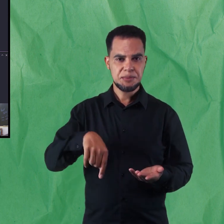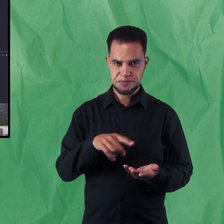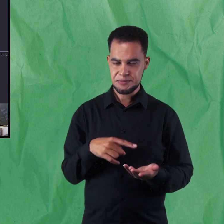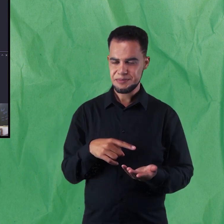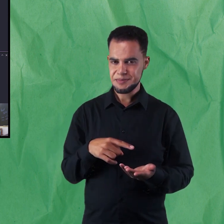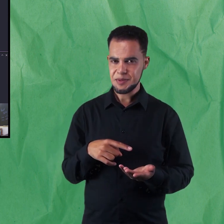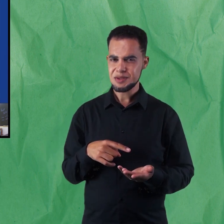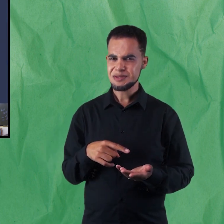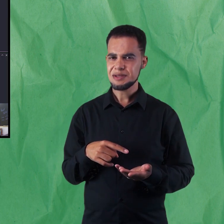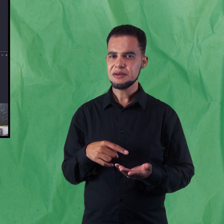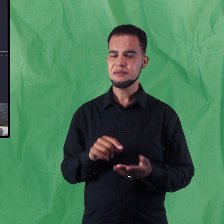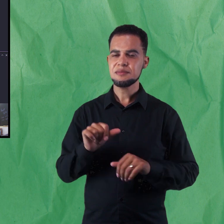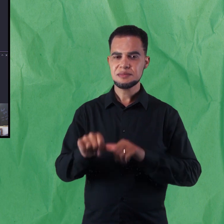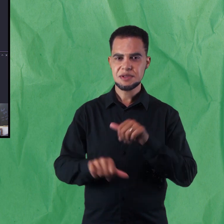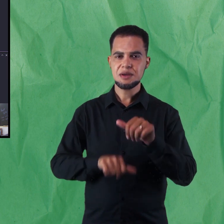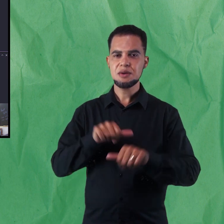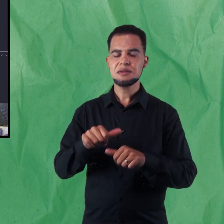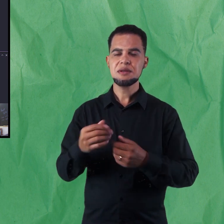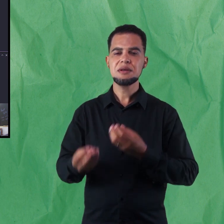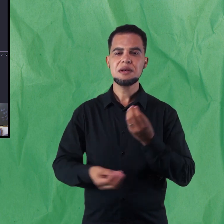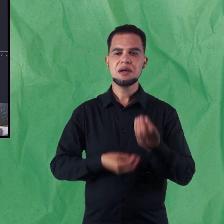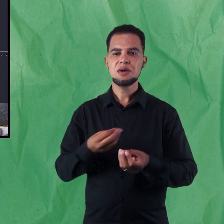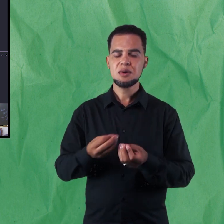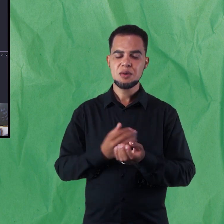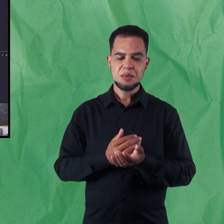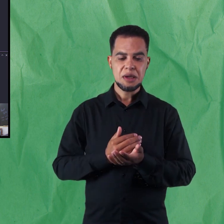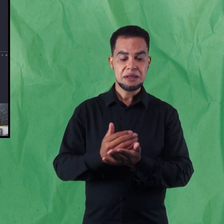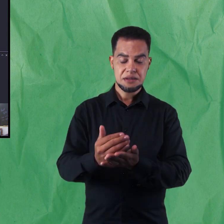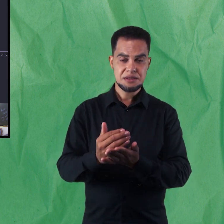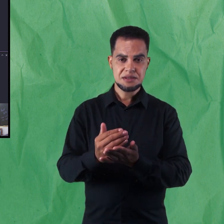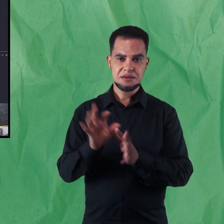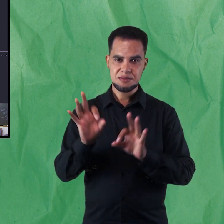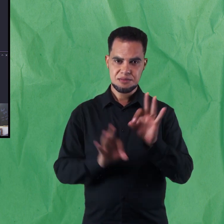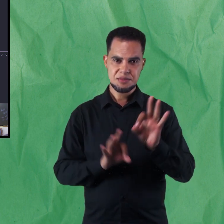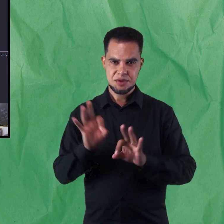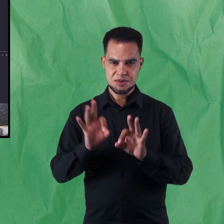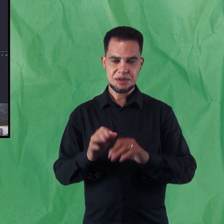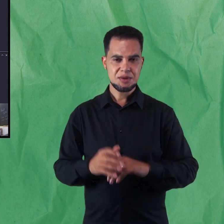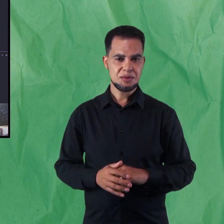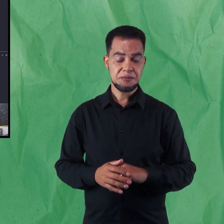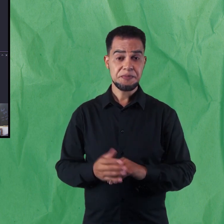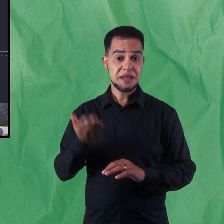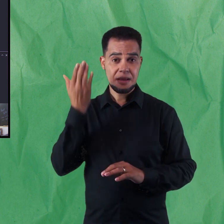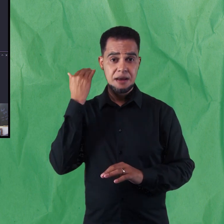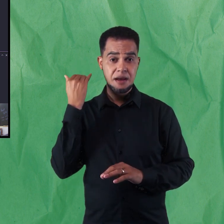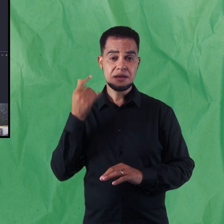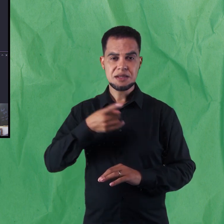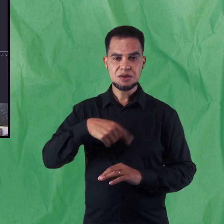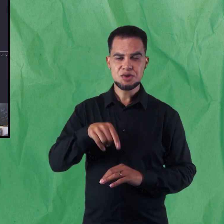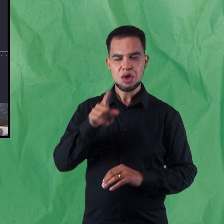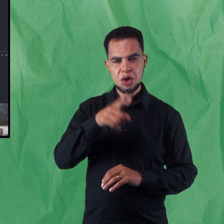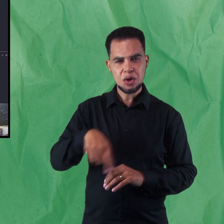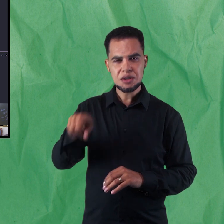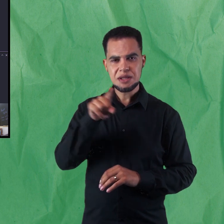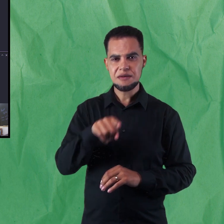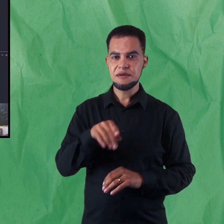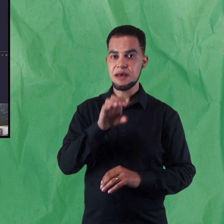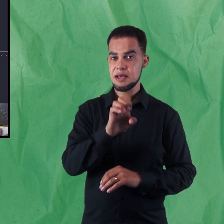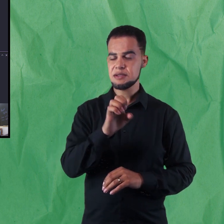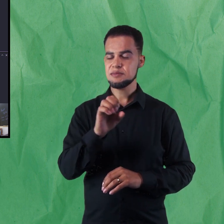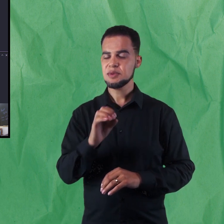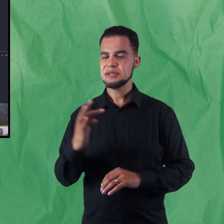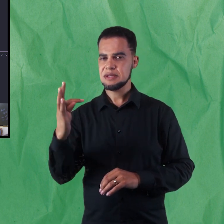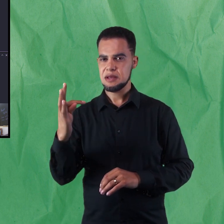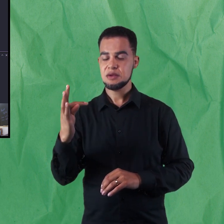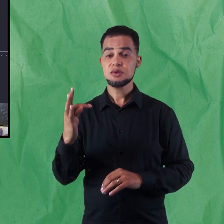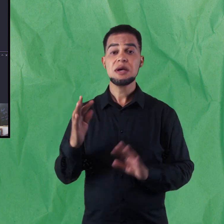vai alterar a maneira como iniciávamos o nosso projeto. Antes a gente rodava com Expo